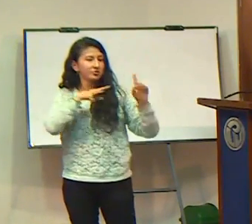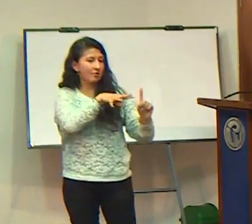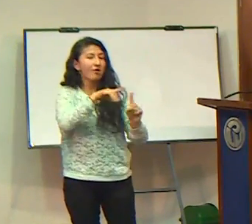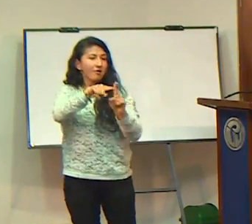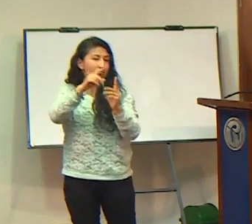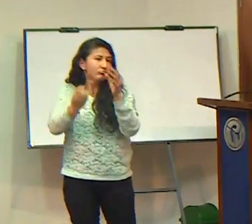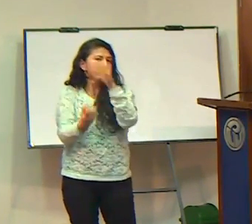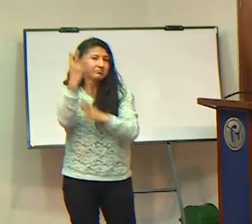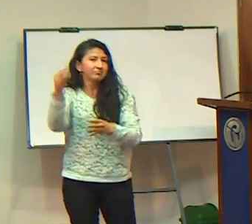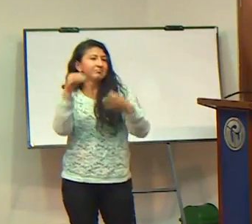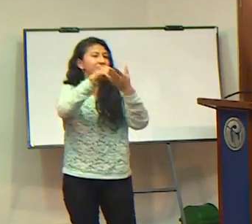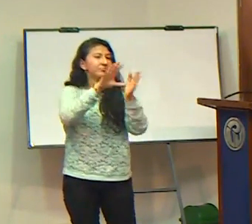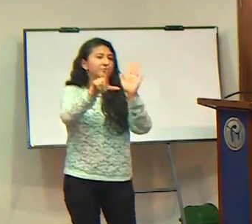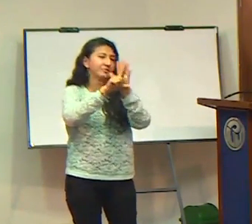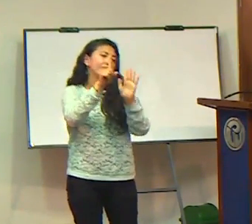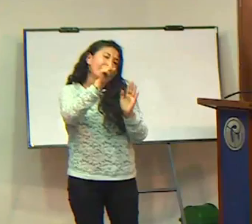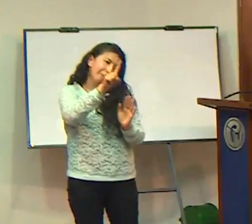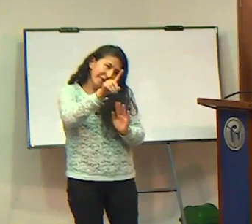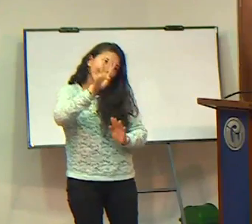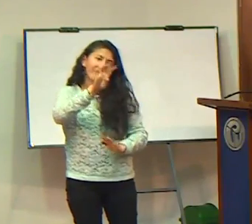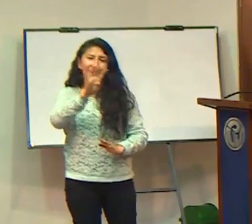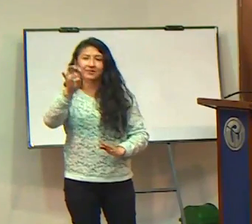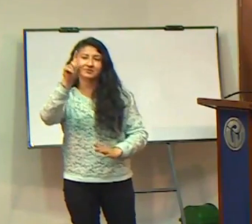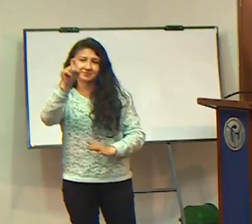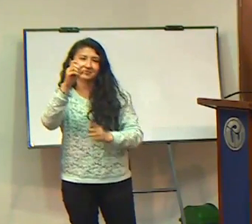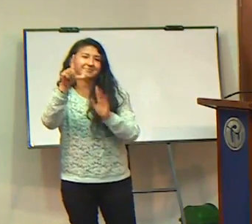personas entendieran quiénes eran las personas sordas,